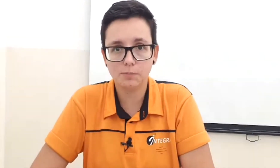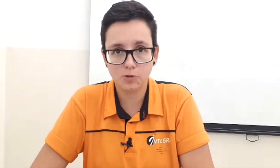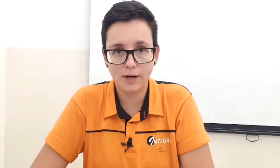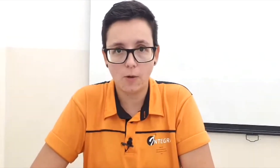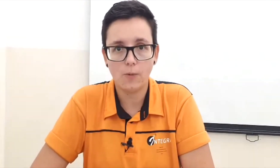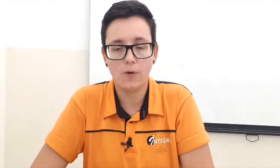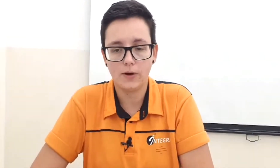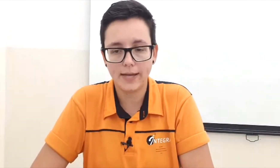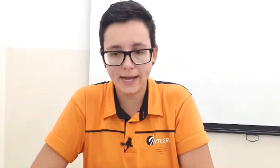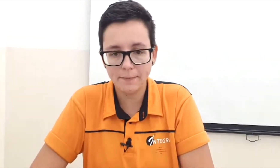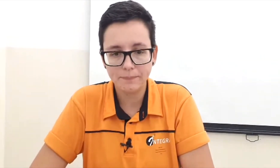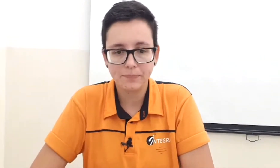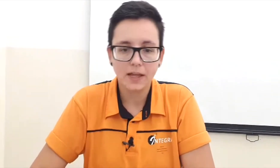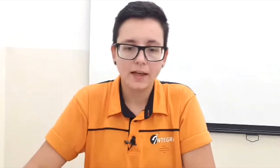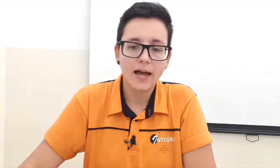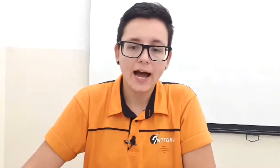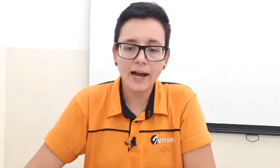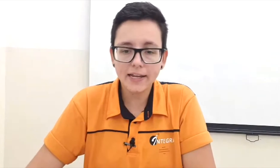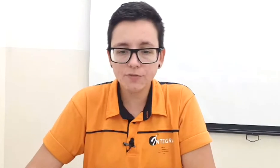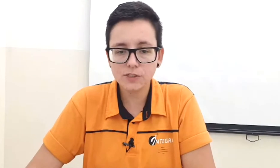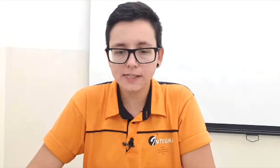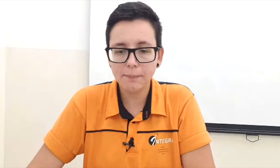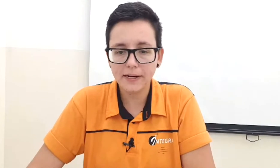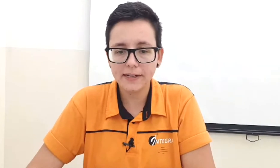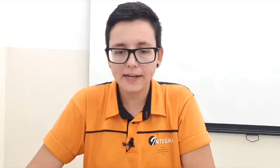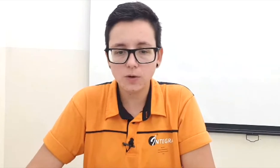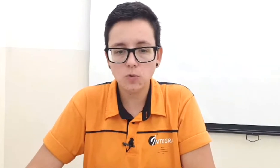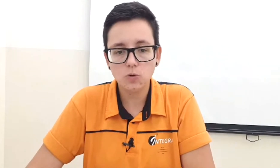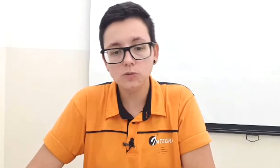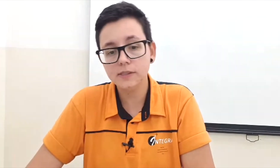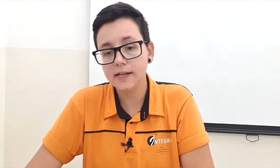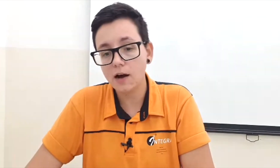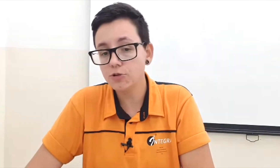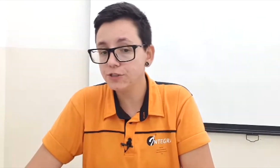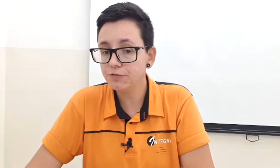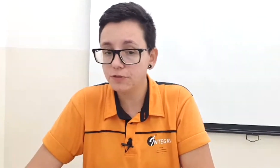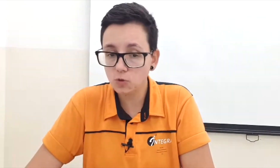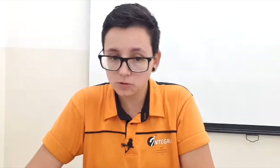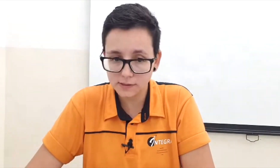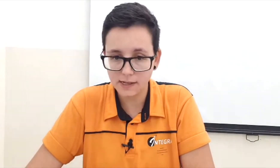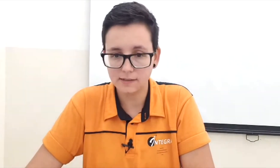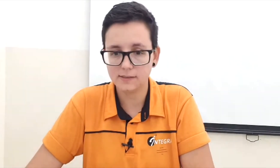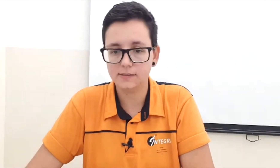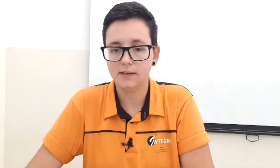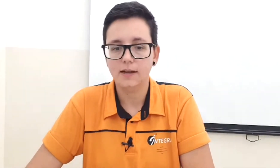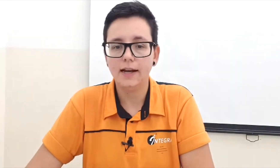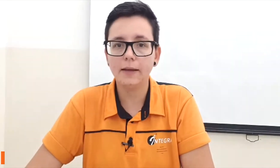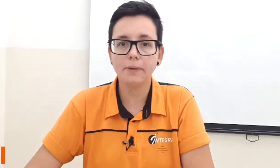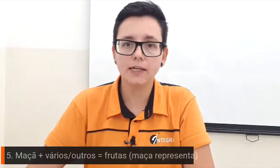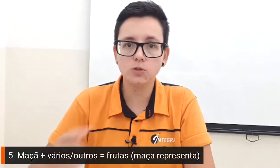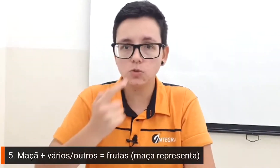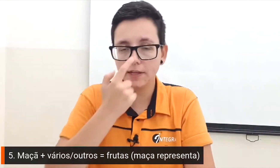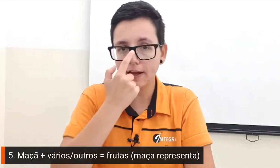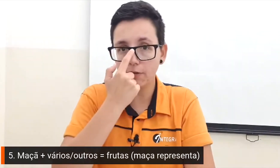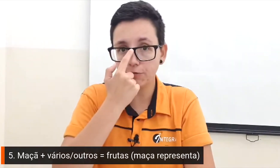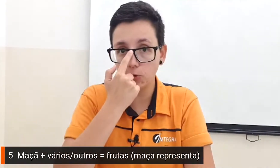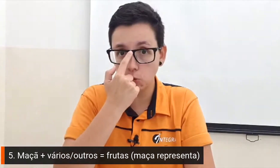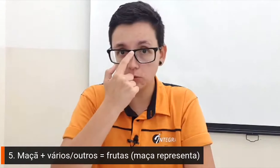anticoncepcional, ok? Aí você aprendeu o sinal de frutas. Lembrando que a fruta que